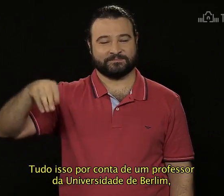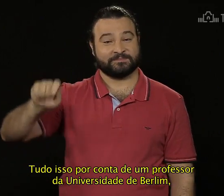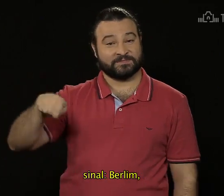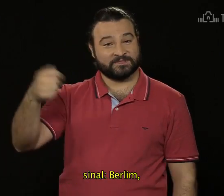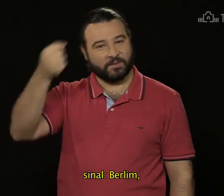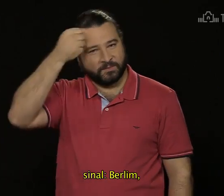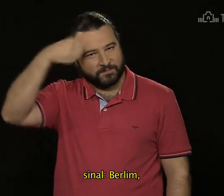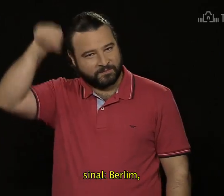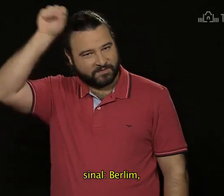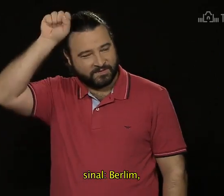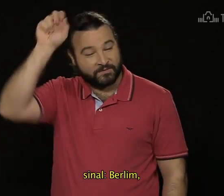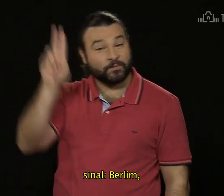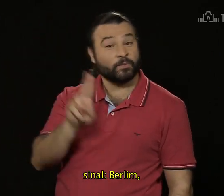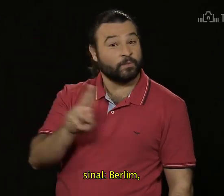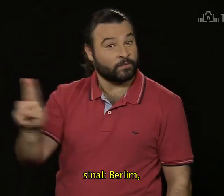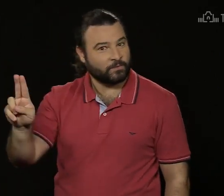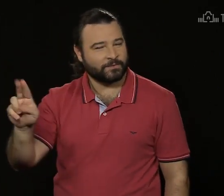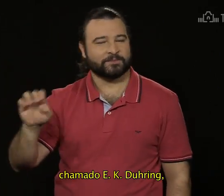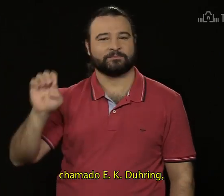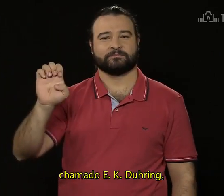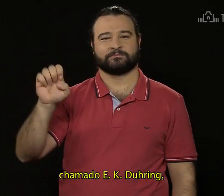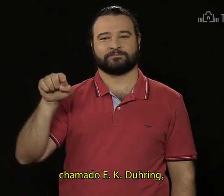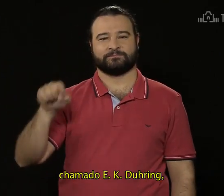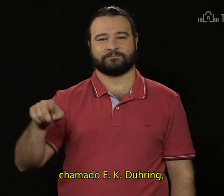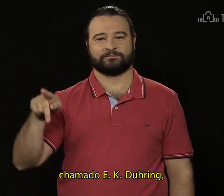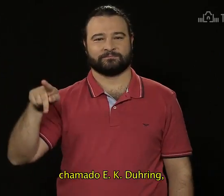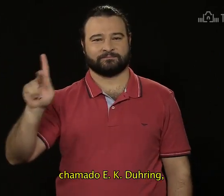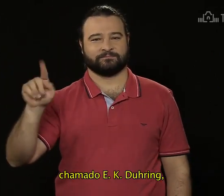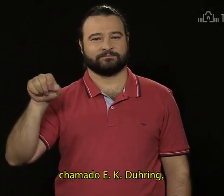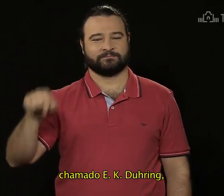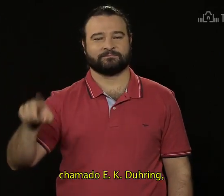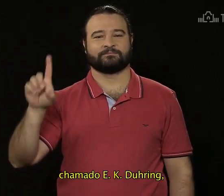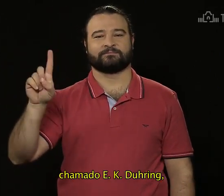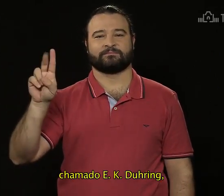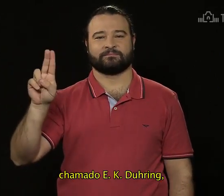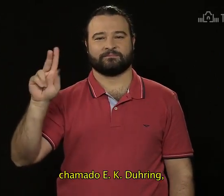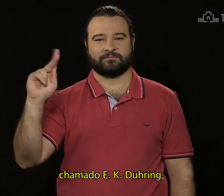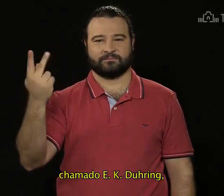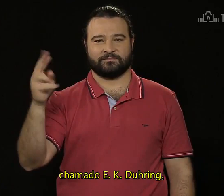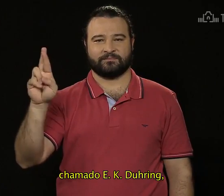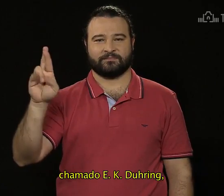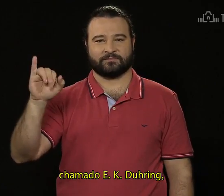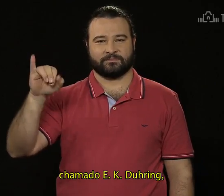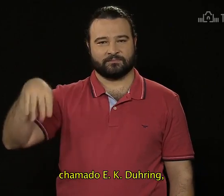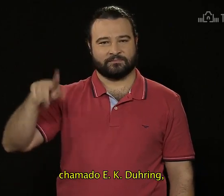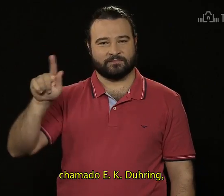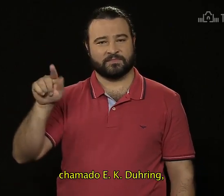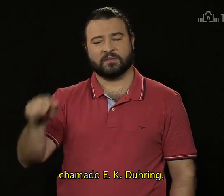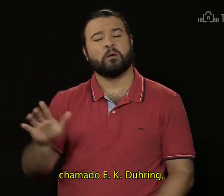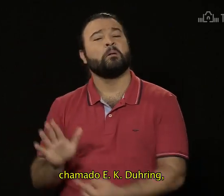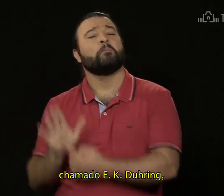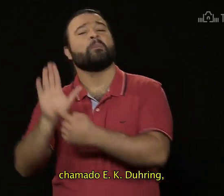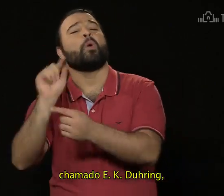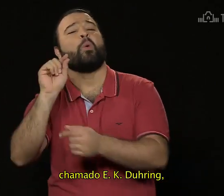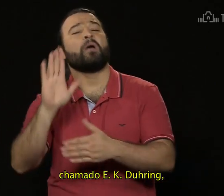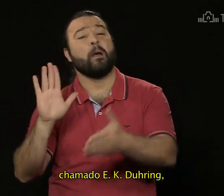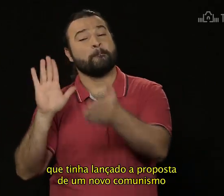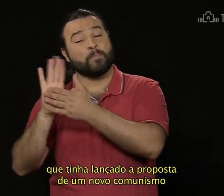sinal Berlim chamado E.K. Durin que tinha